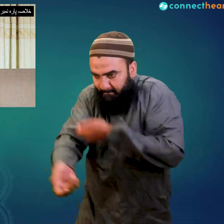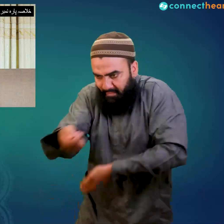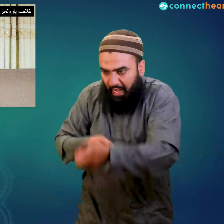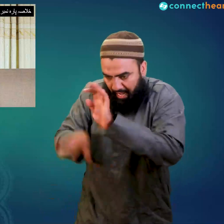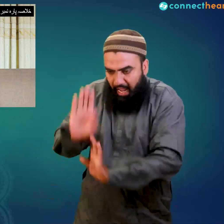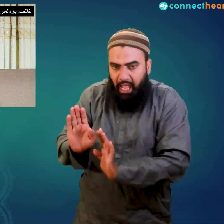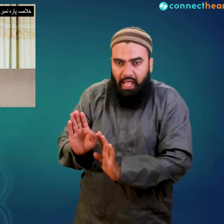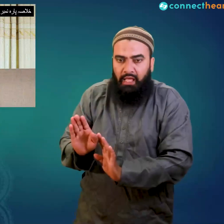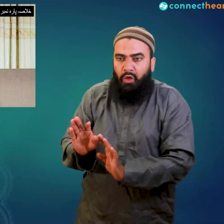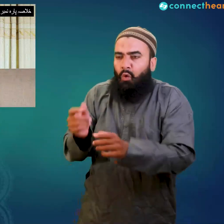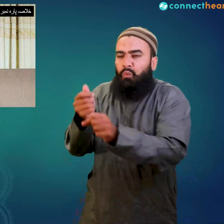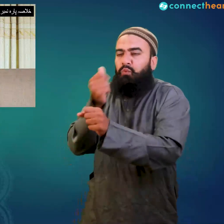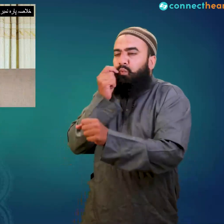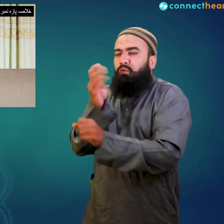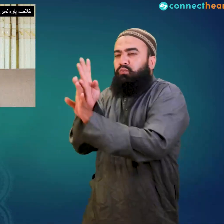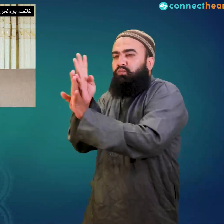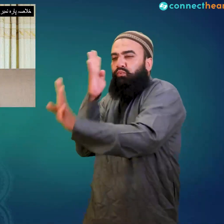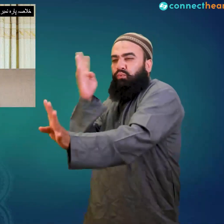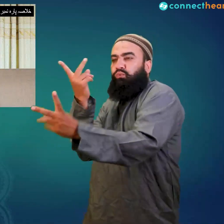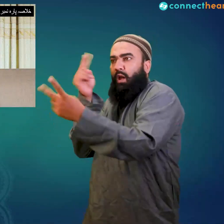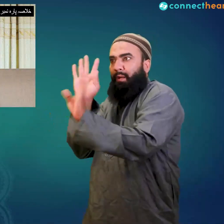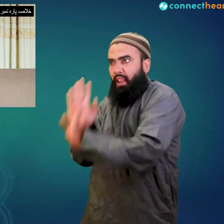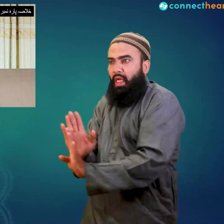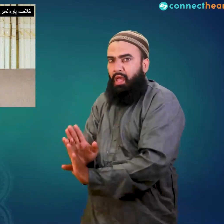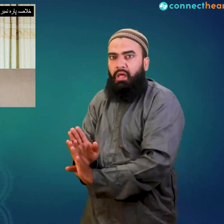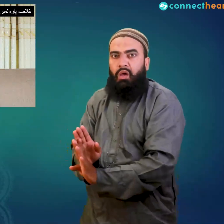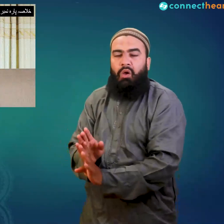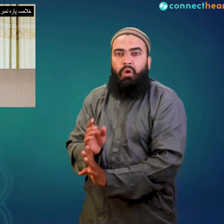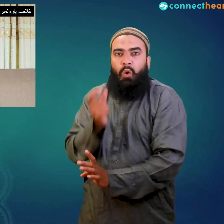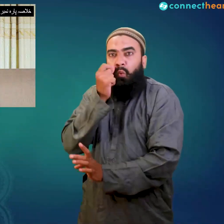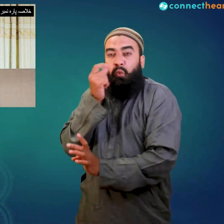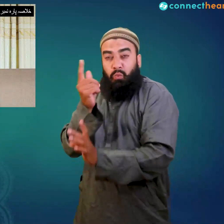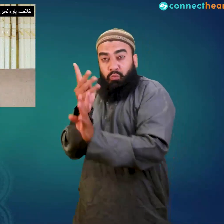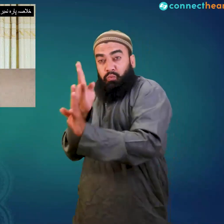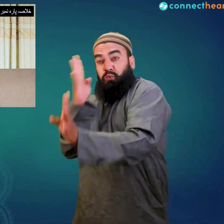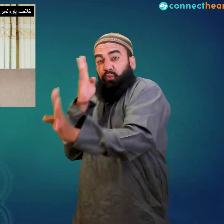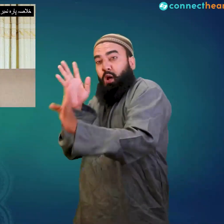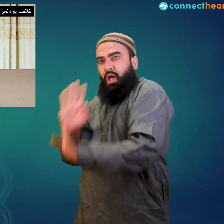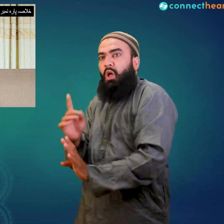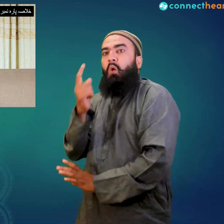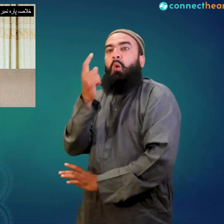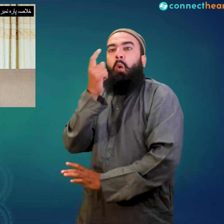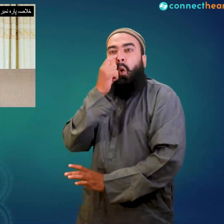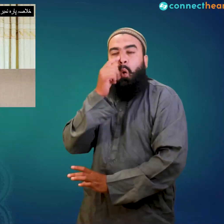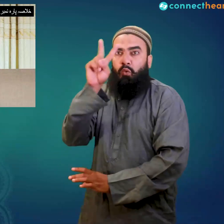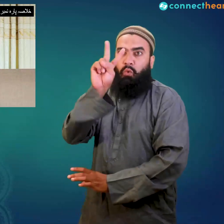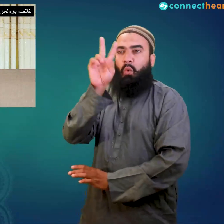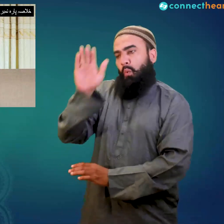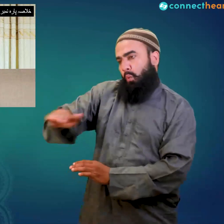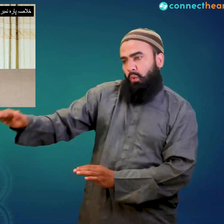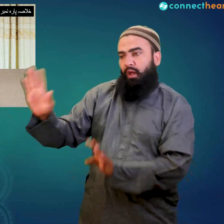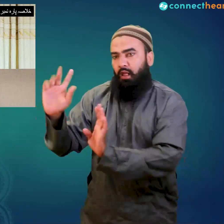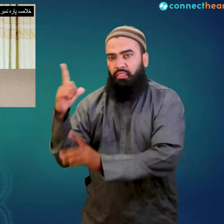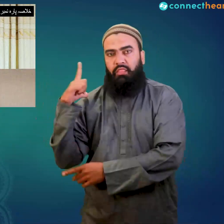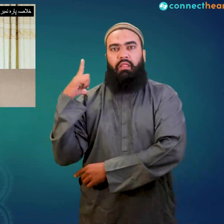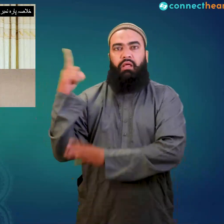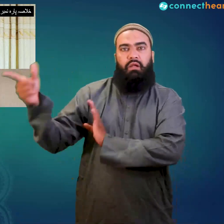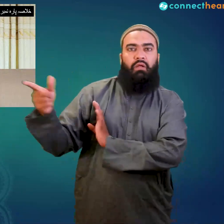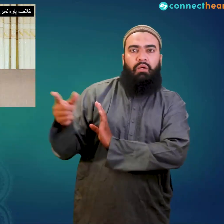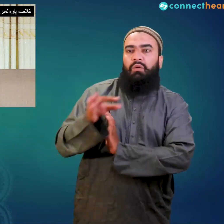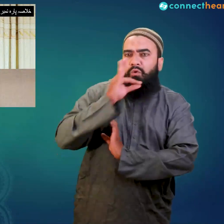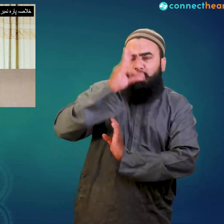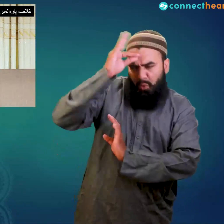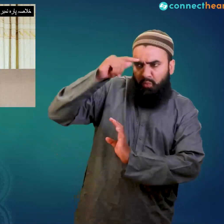اپنی باری کے انتظار میں، ان کو جانوروں کو پانی پلانے میں ان کی مدد کرنا، پھر شعیب علیہ الصلوۃ والسلام